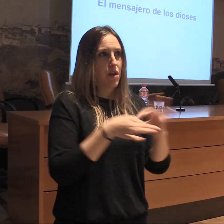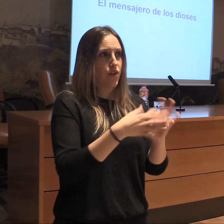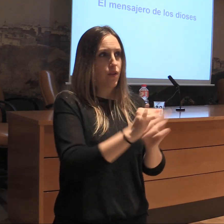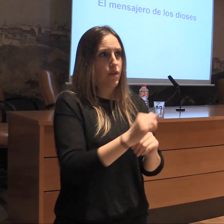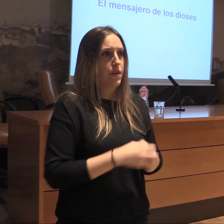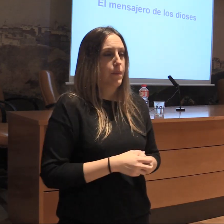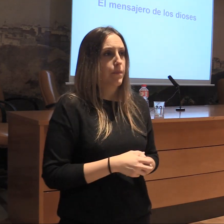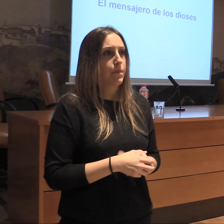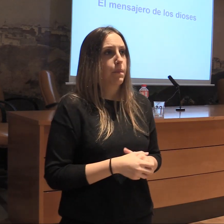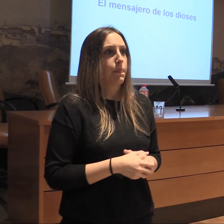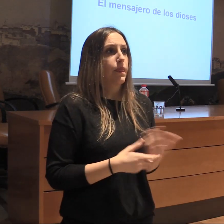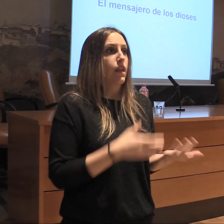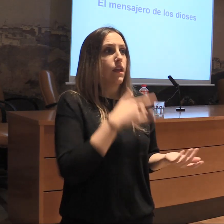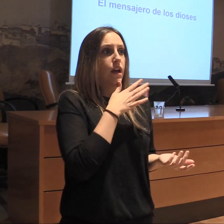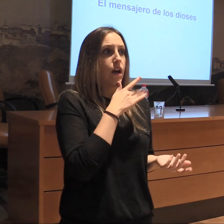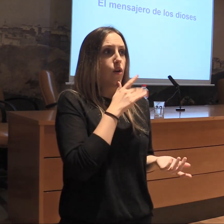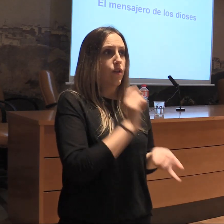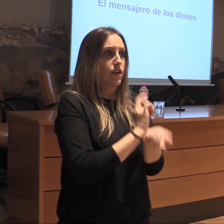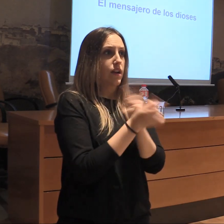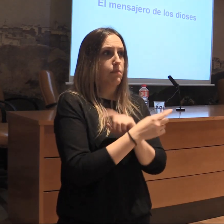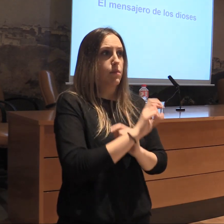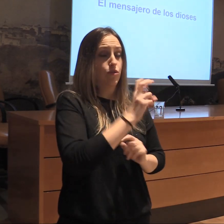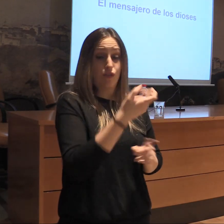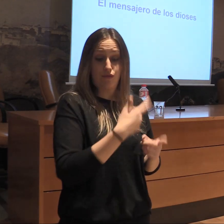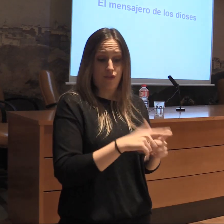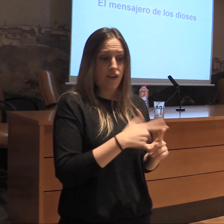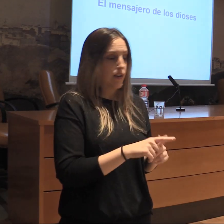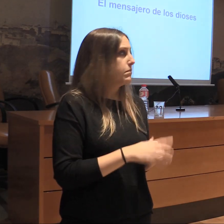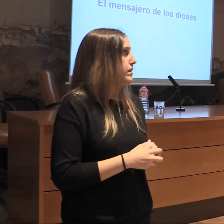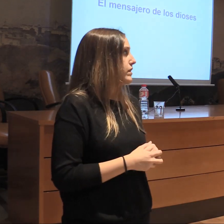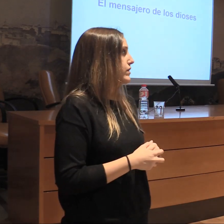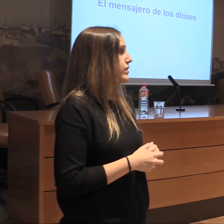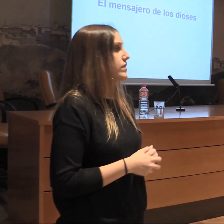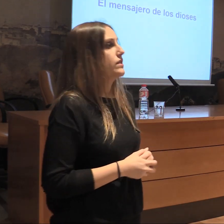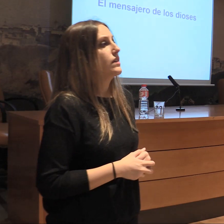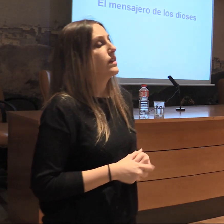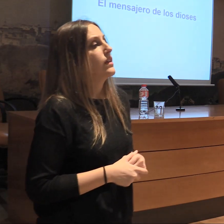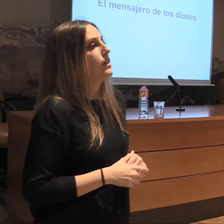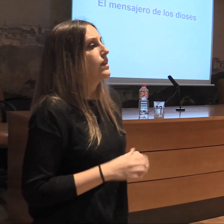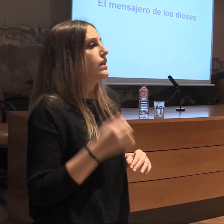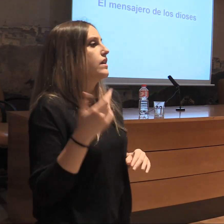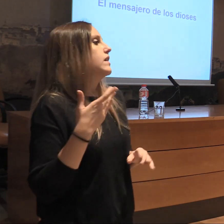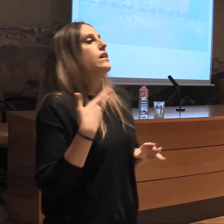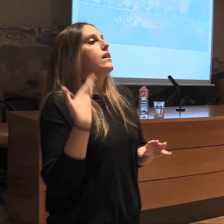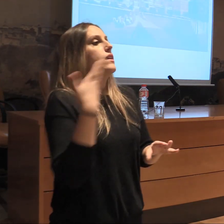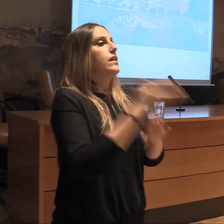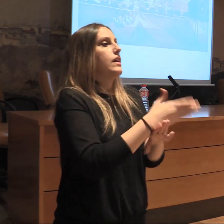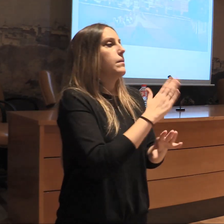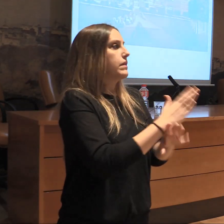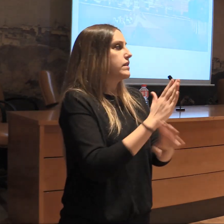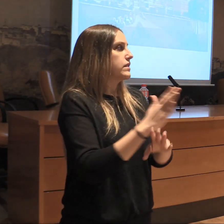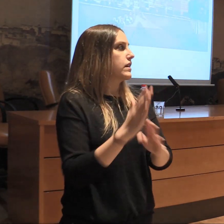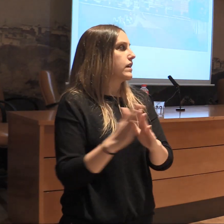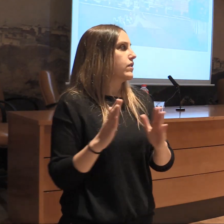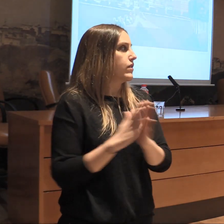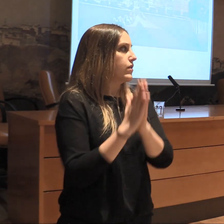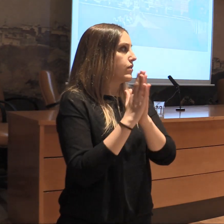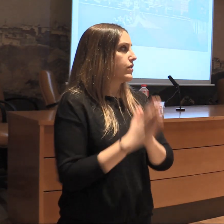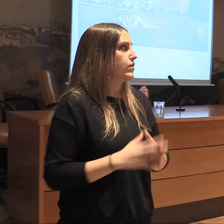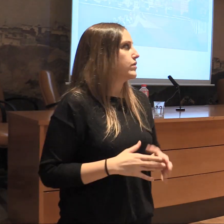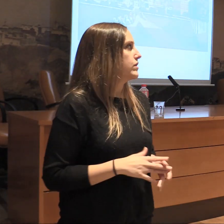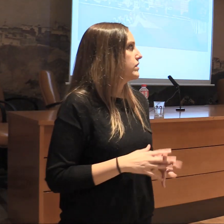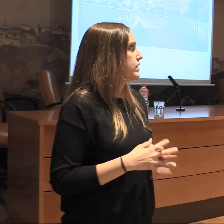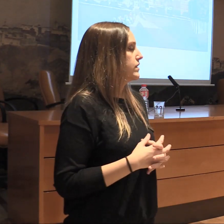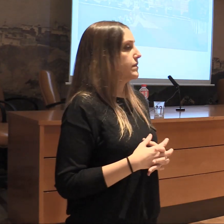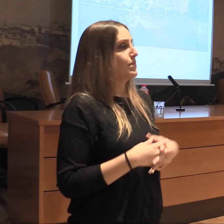Vamos a pasar a otro de los elementos, es El mensajero de los dioses. Vamos a ver por qué. De